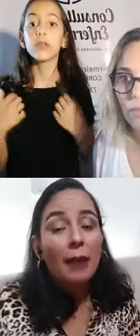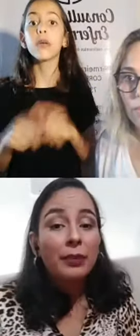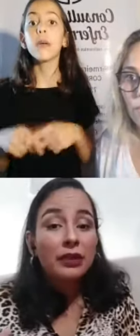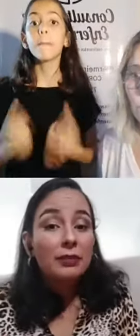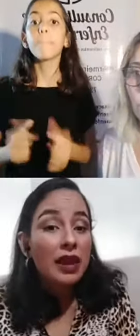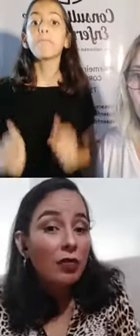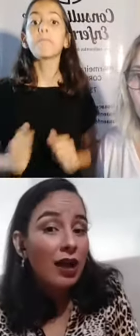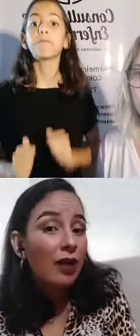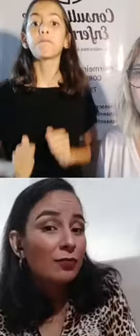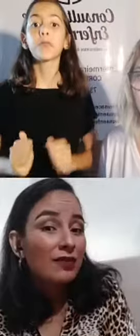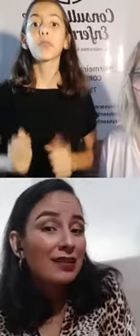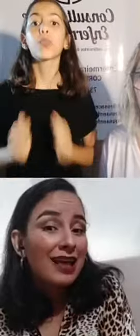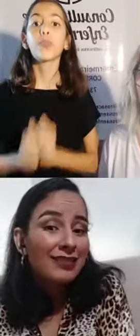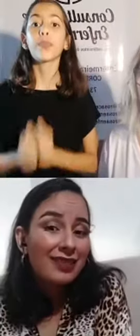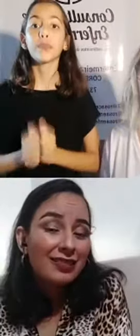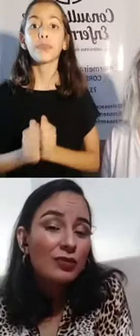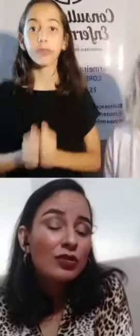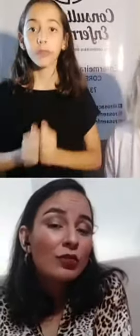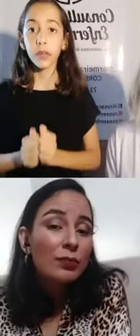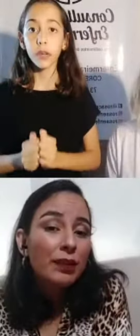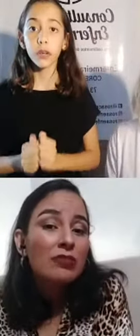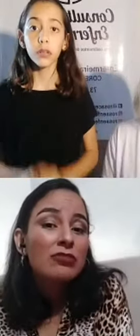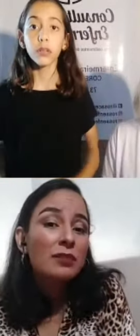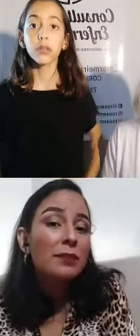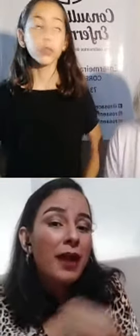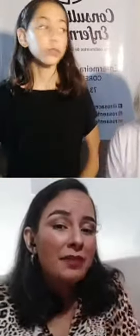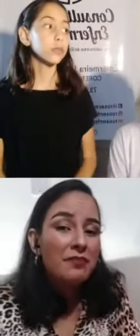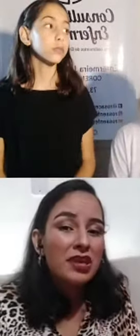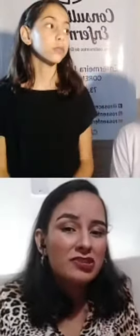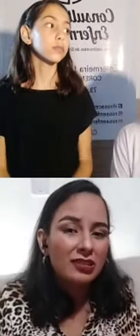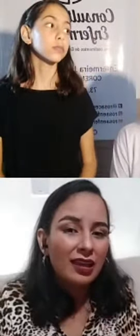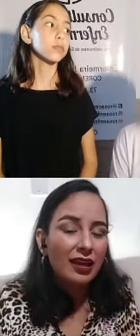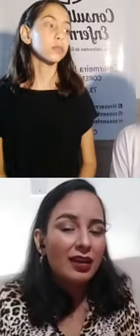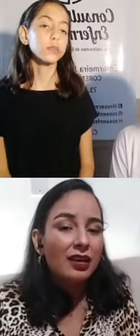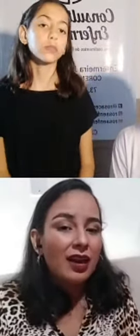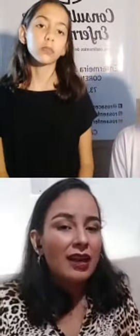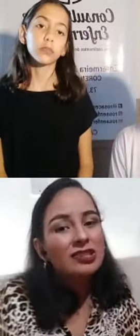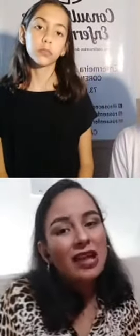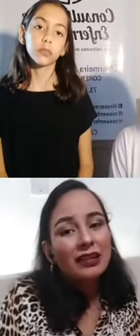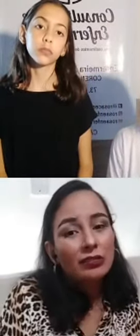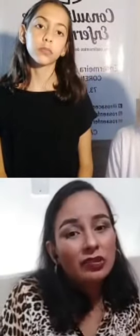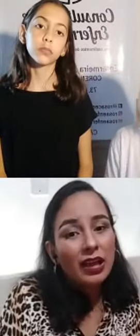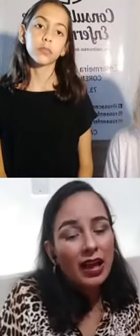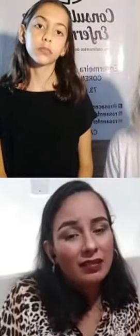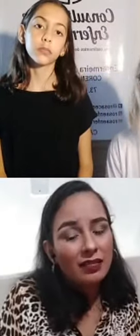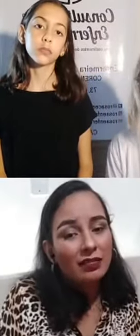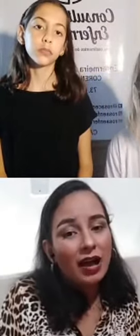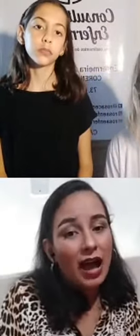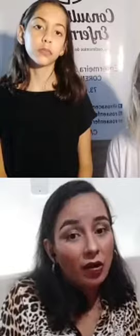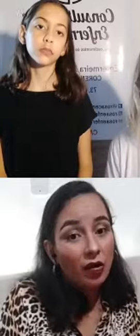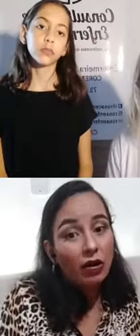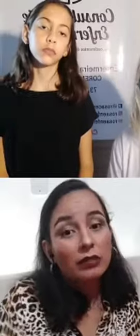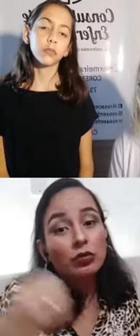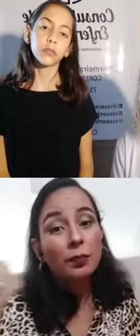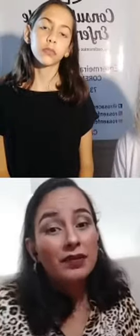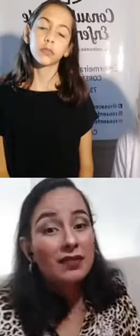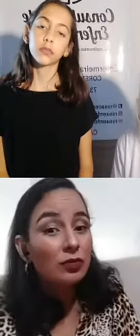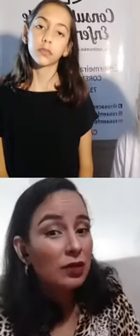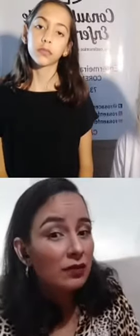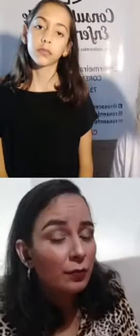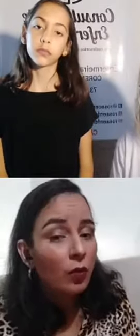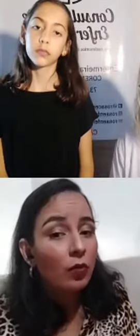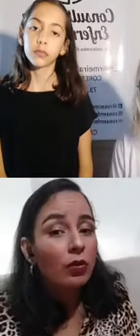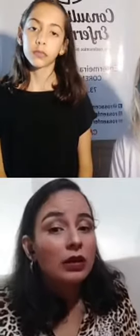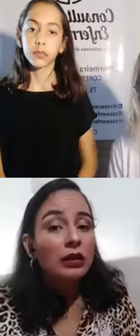A pandemia é o caos, mas graças a Deus eu tenho um emprego que me permite, né? Estar dentro de casa agora, não estou precisando